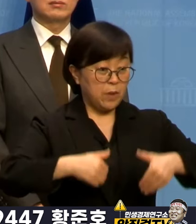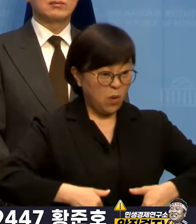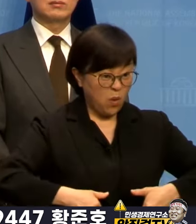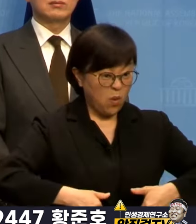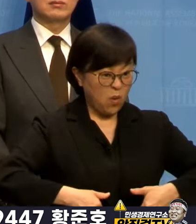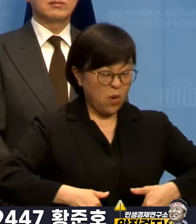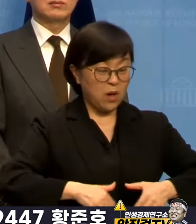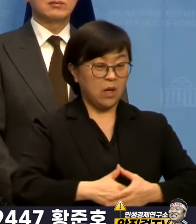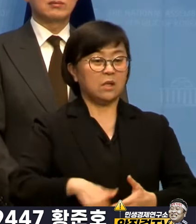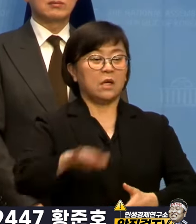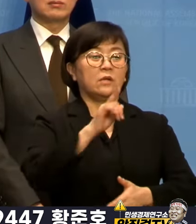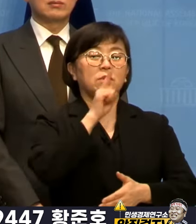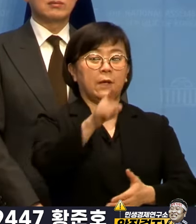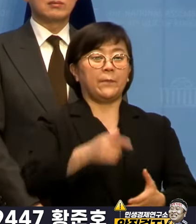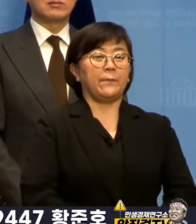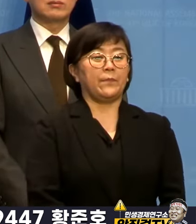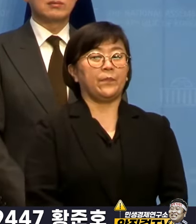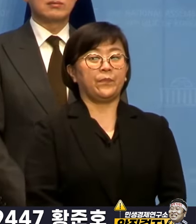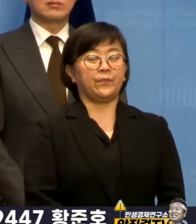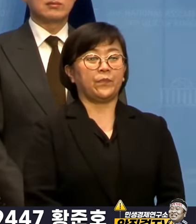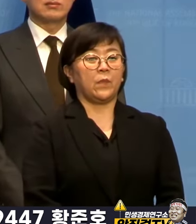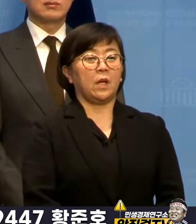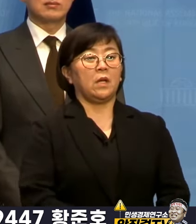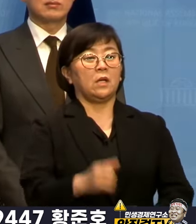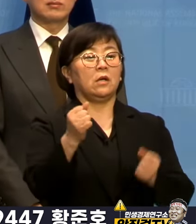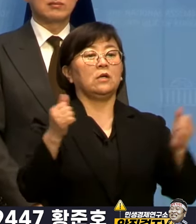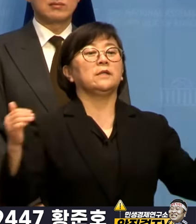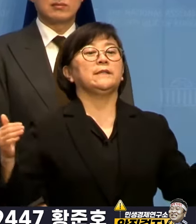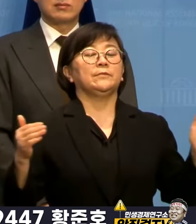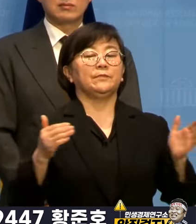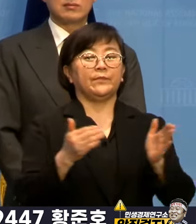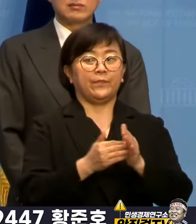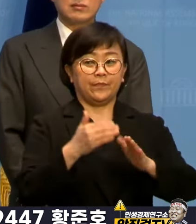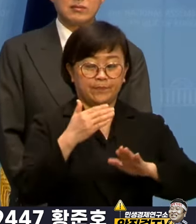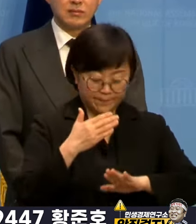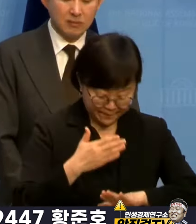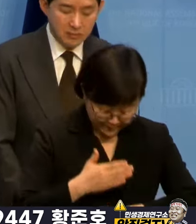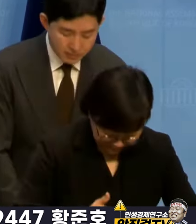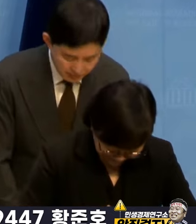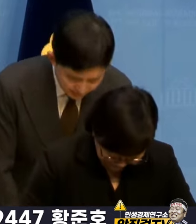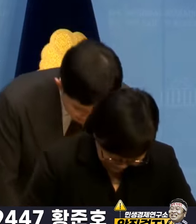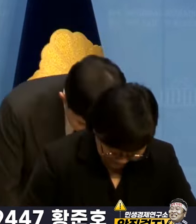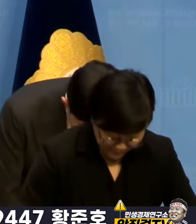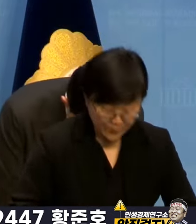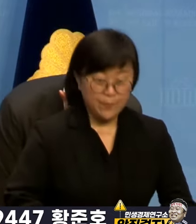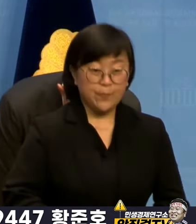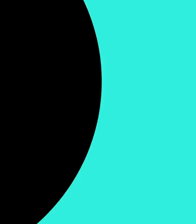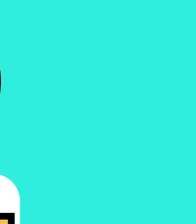이렇게 저희는 주장합니다. 오늘 시장님 저희 이렇게 마치겠습니다. 감사합니다.